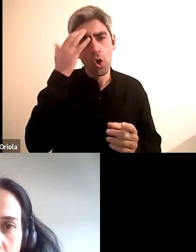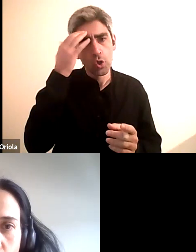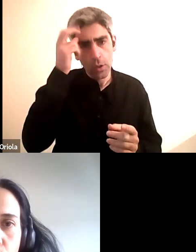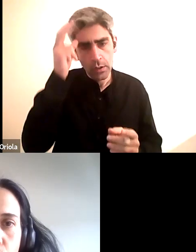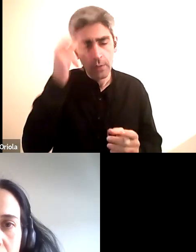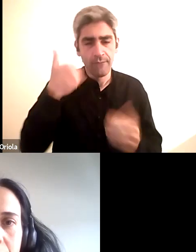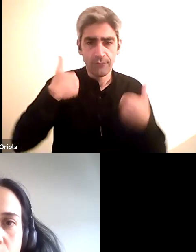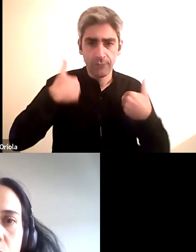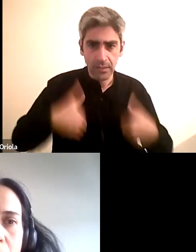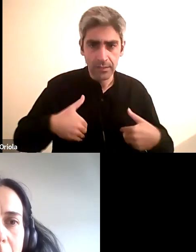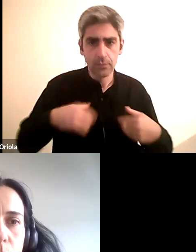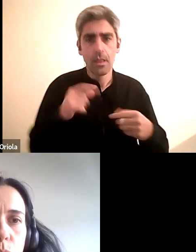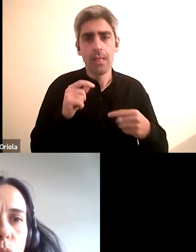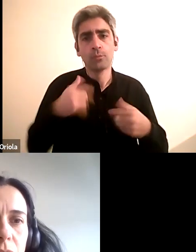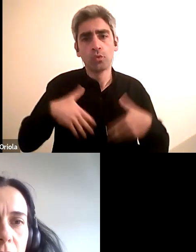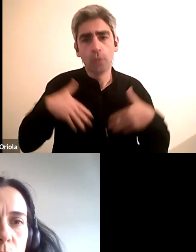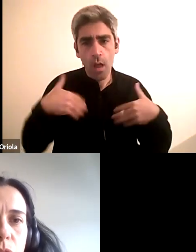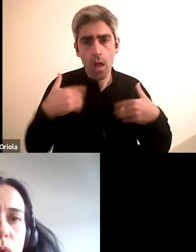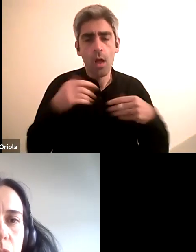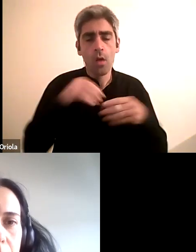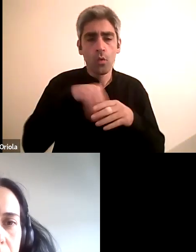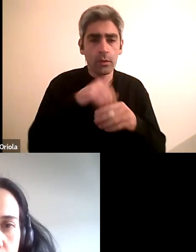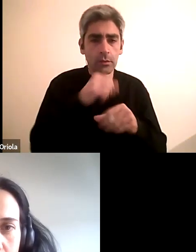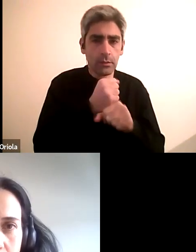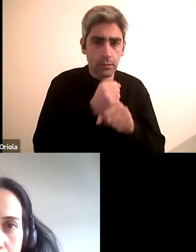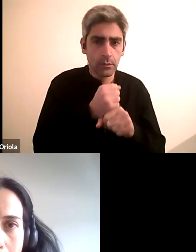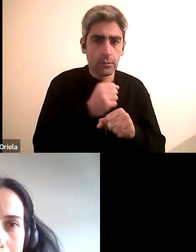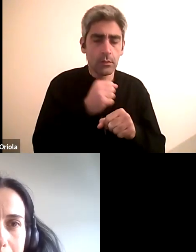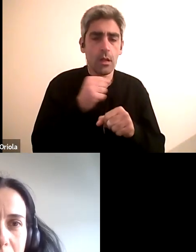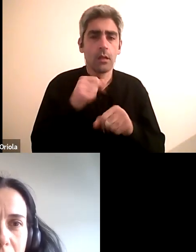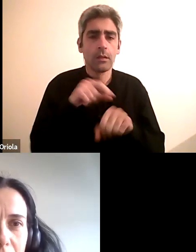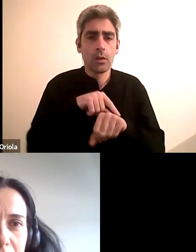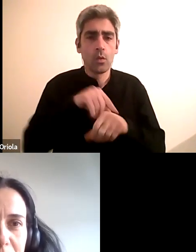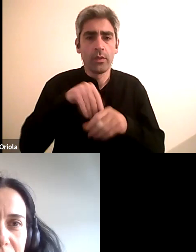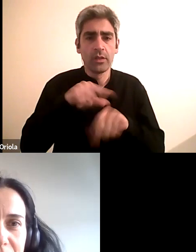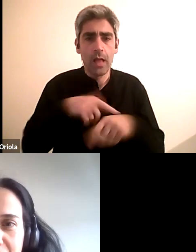emocional, com segurança e saúde no trabalho, no contexto e circunstâncias atuais?